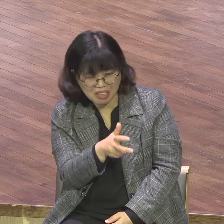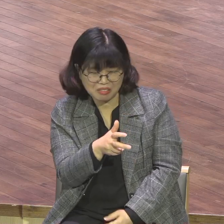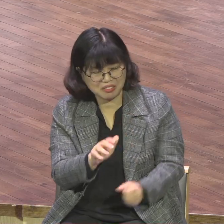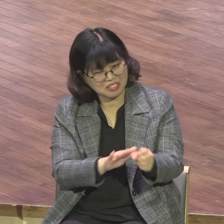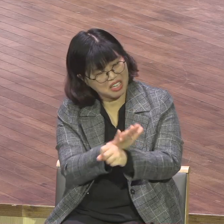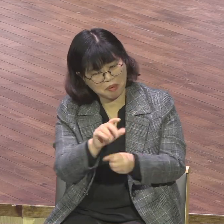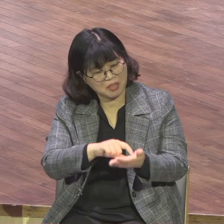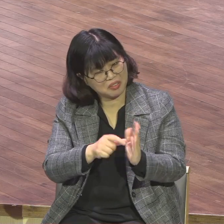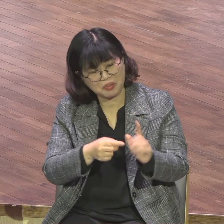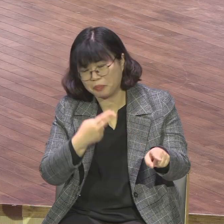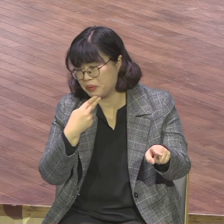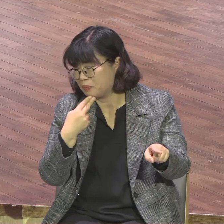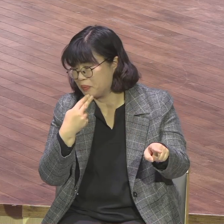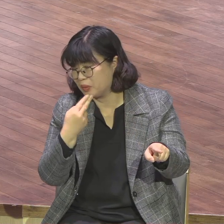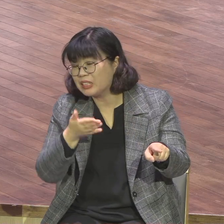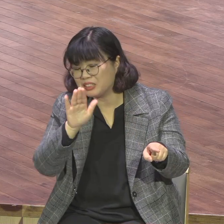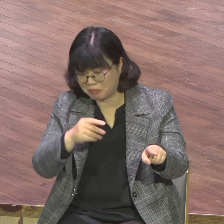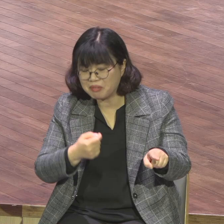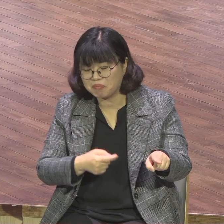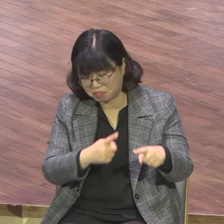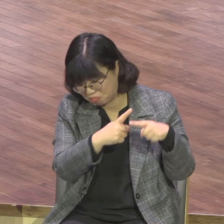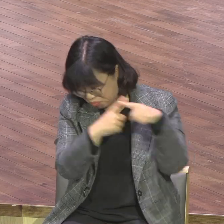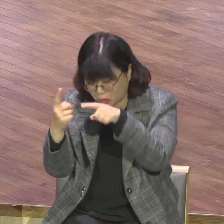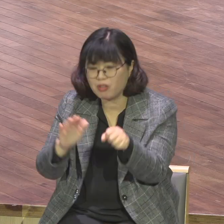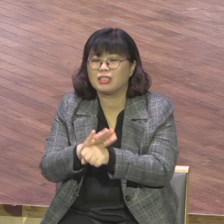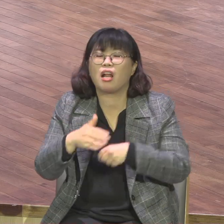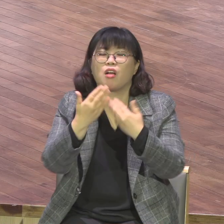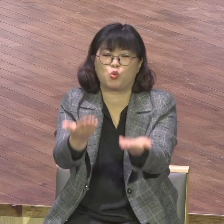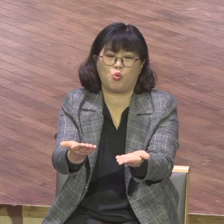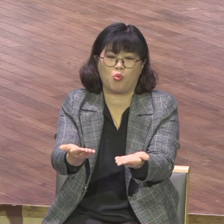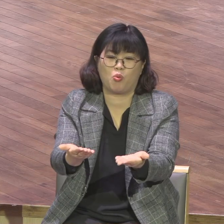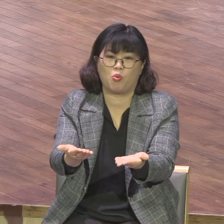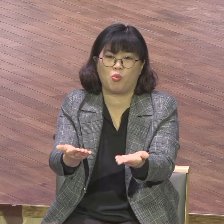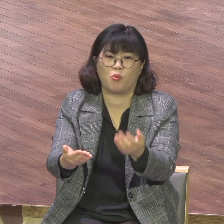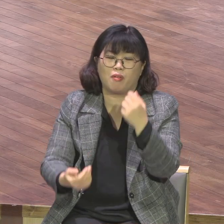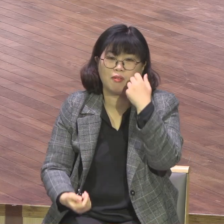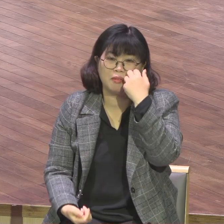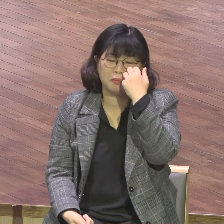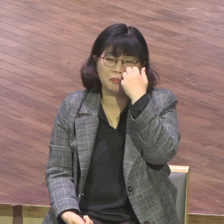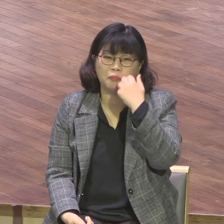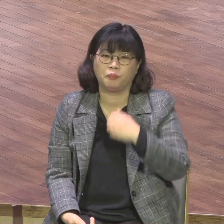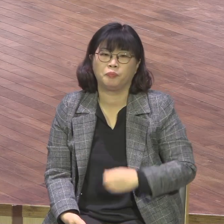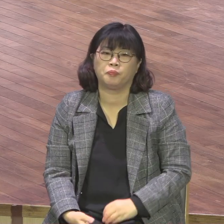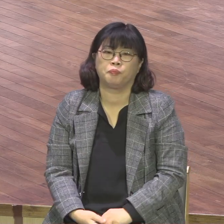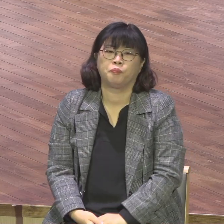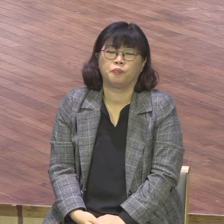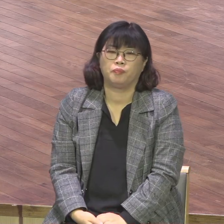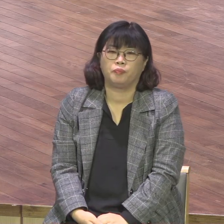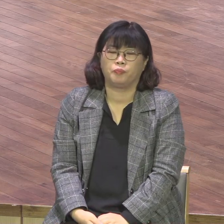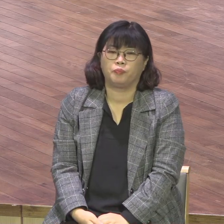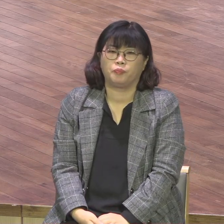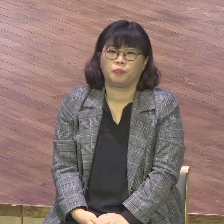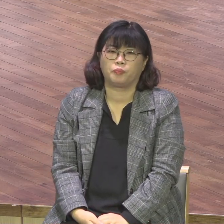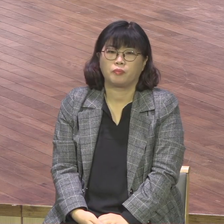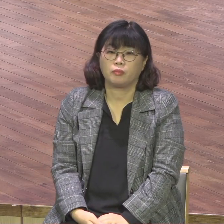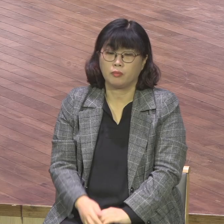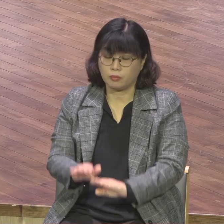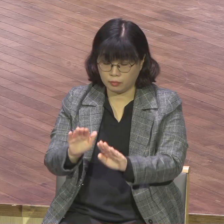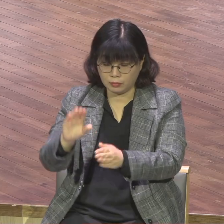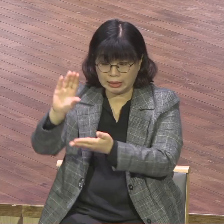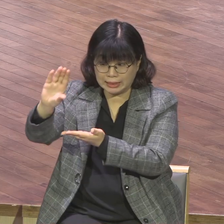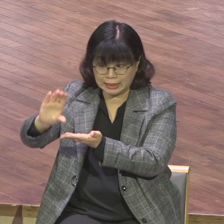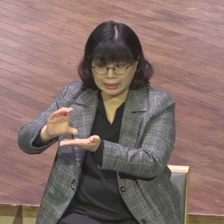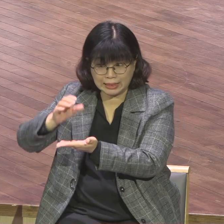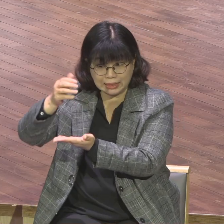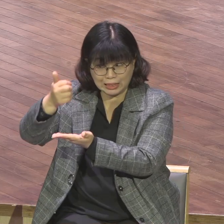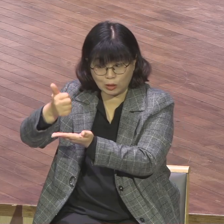사랑이에요. 예수 그리스도께서 교회를 사랑하시는데 어떻게 사랑했느냐? 교회를 위하여